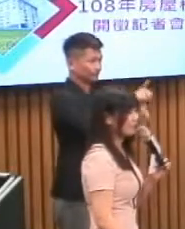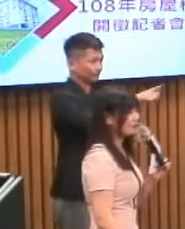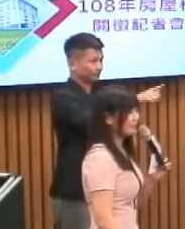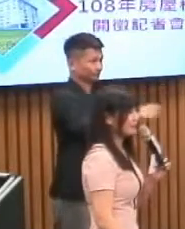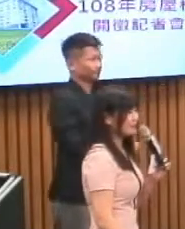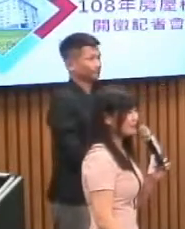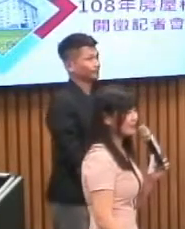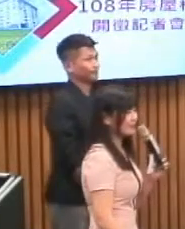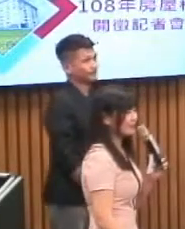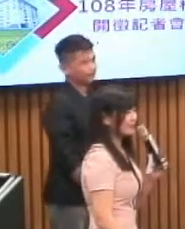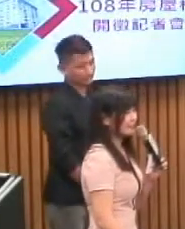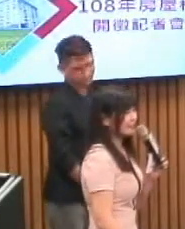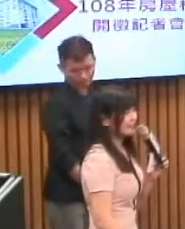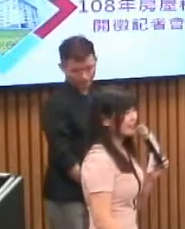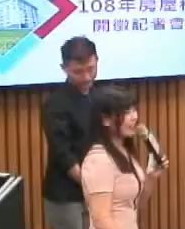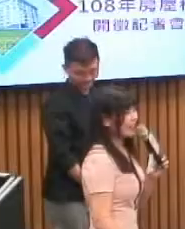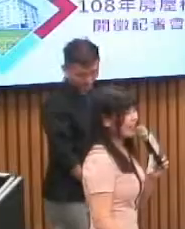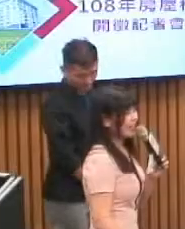始。